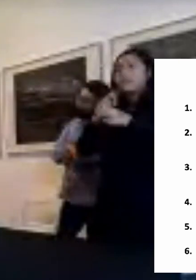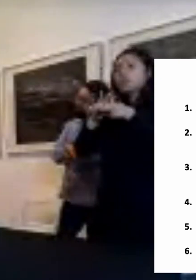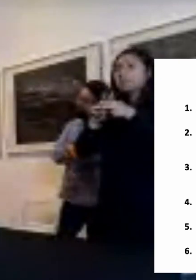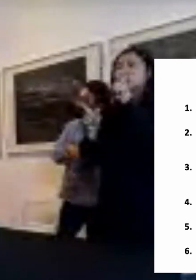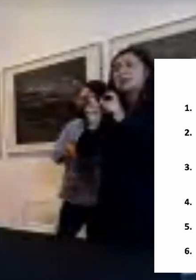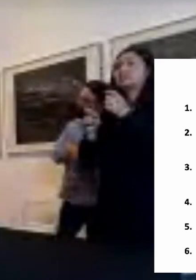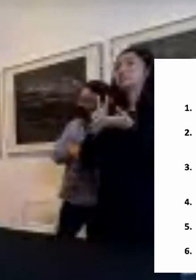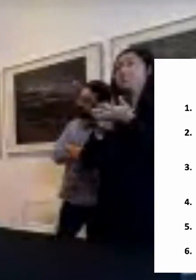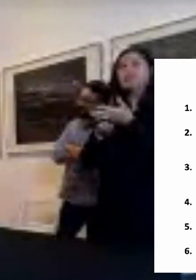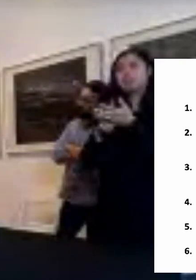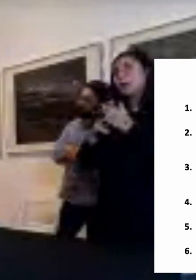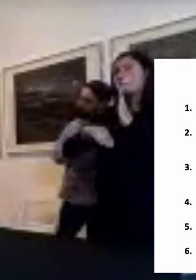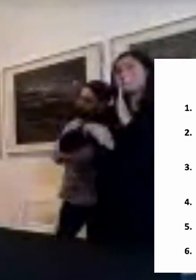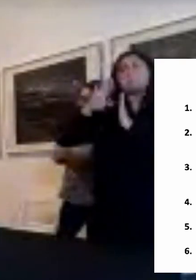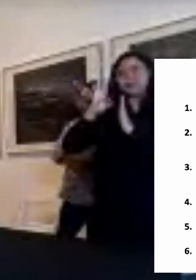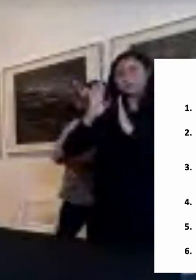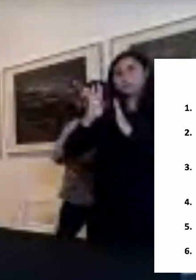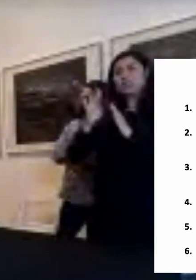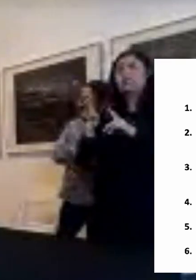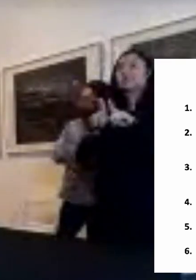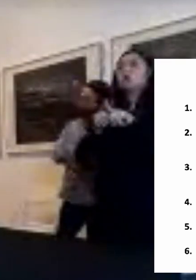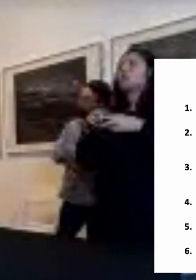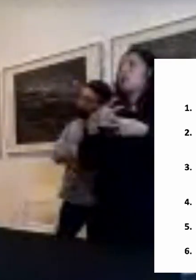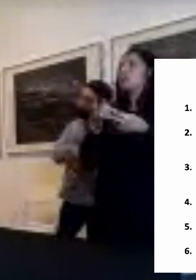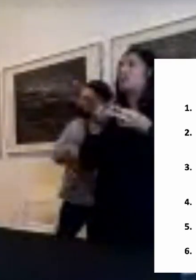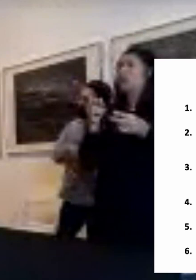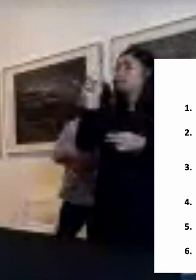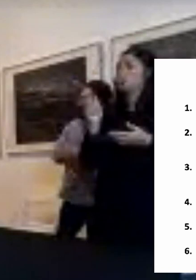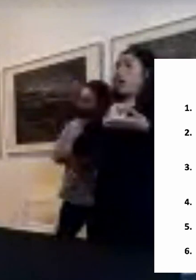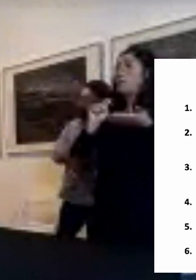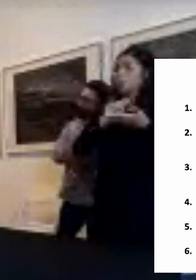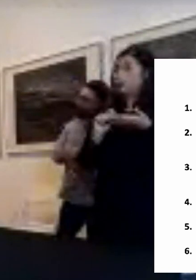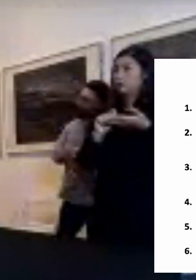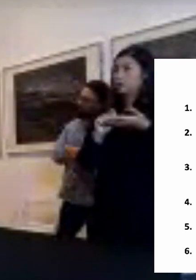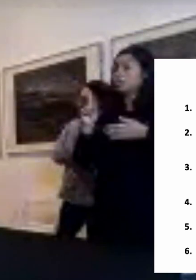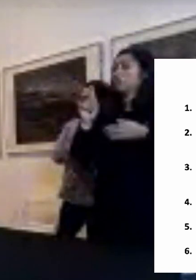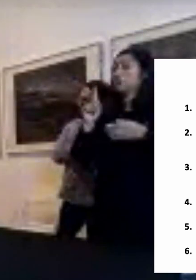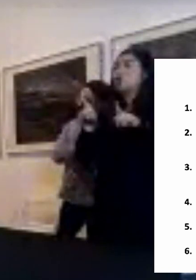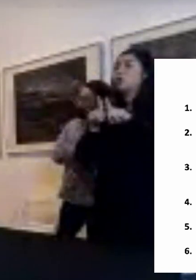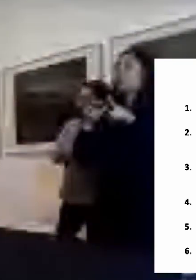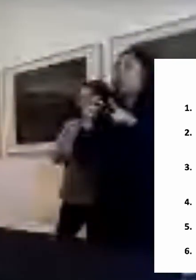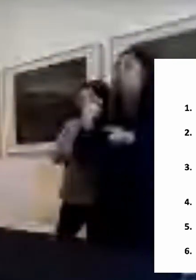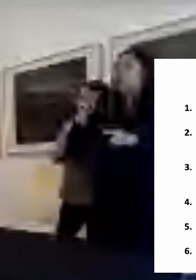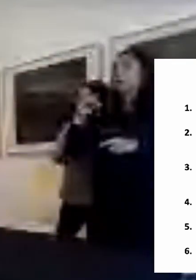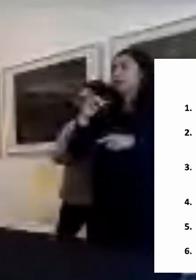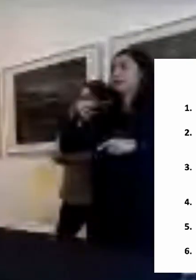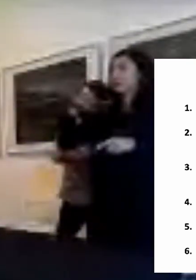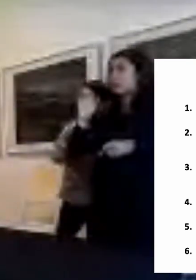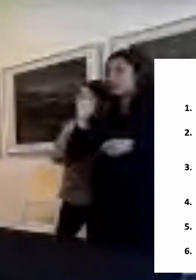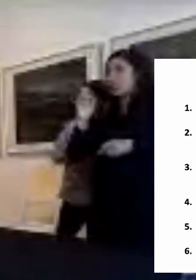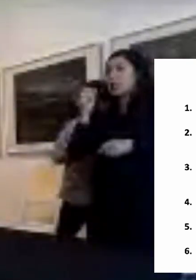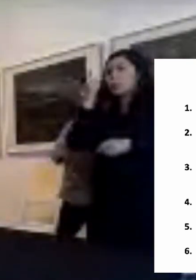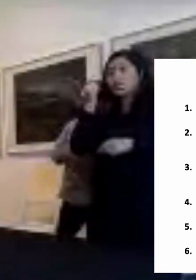va mucho más en la línea de una comunicación de autor que en un fanzine, entendiendo el fanzine como un ente, o sea, un medio reproductor